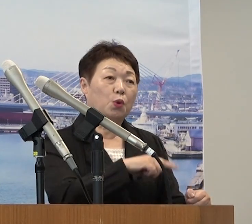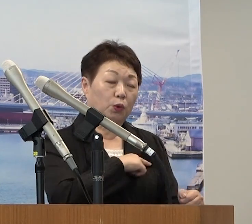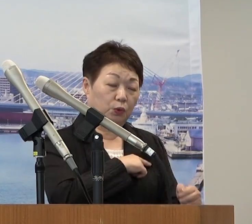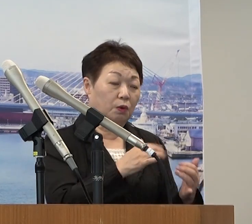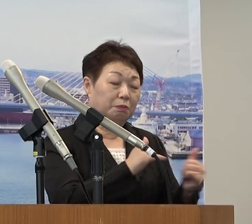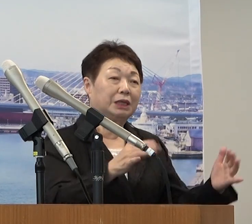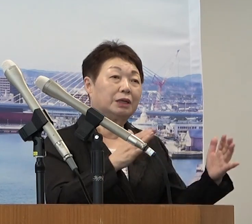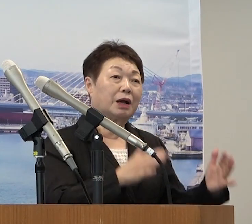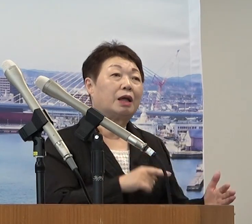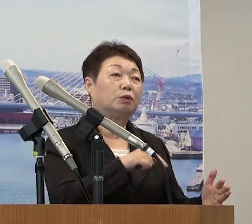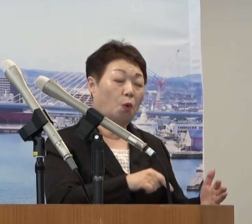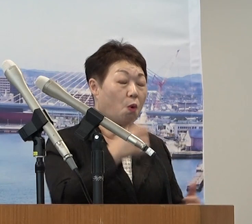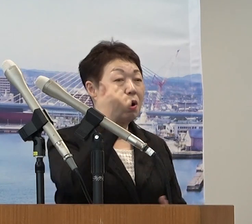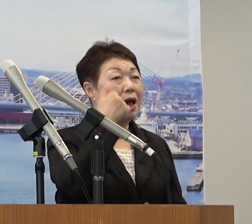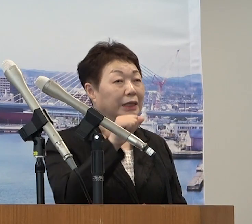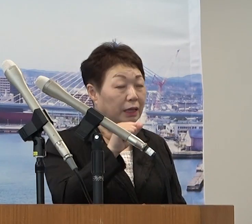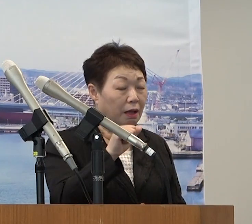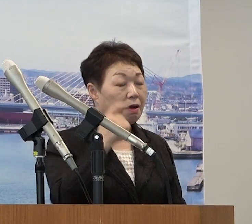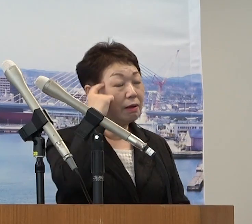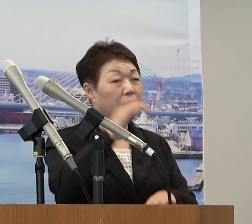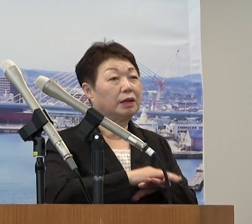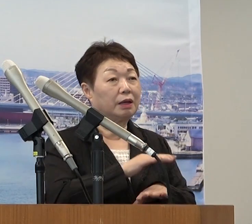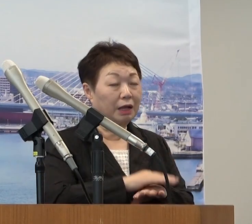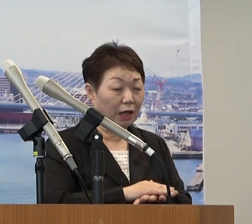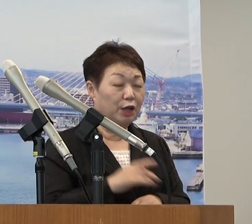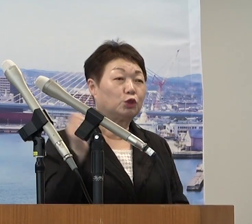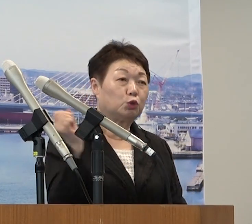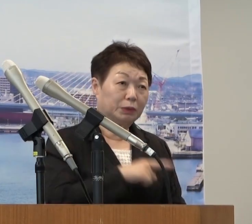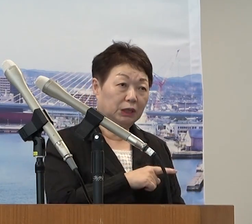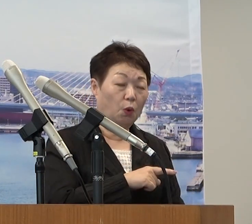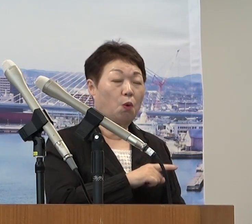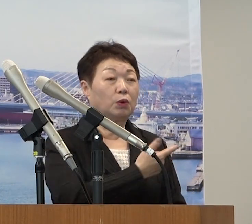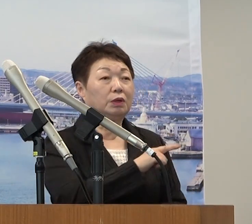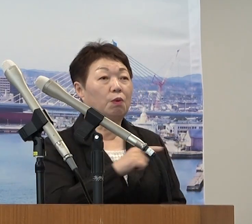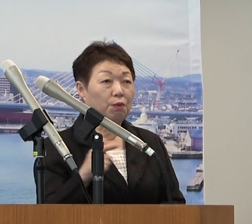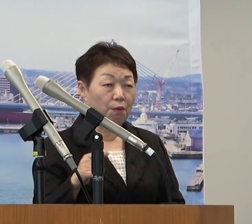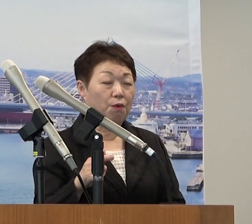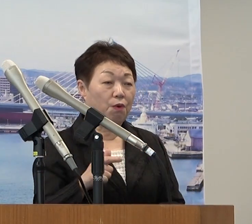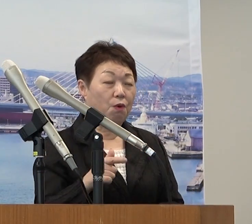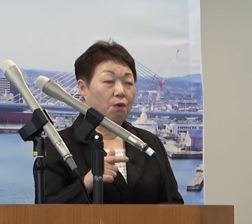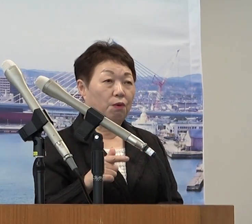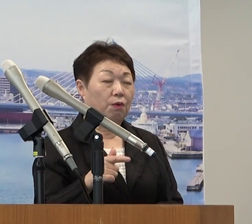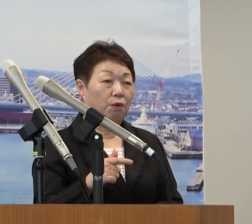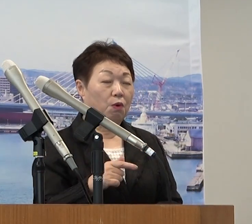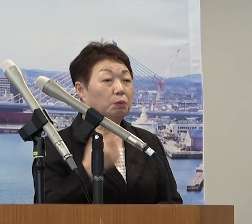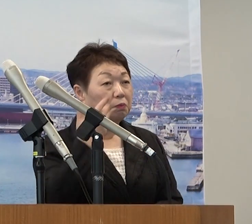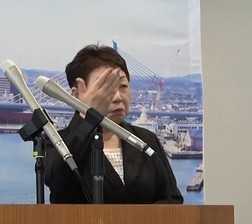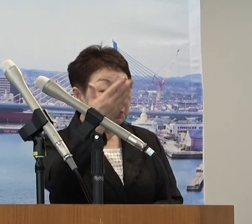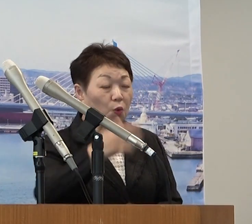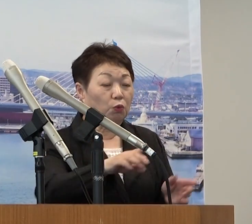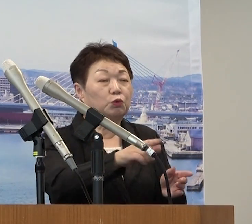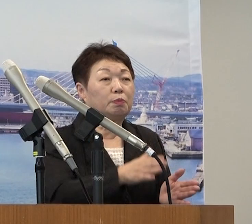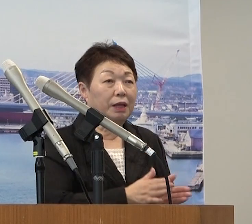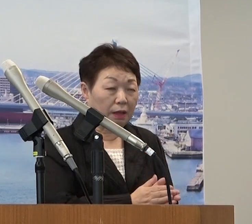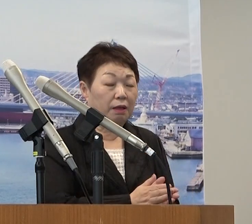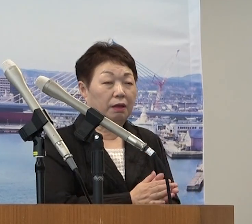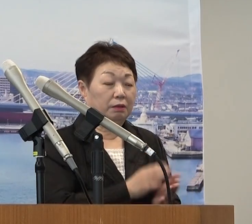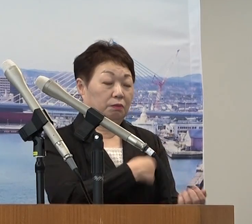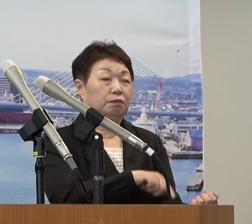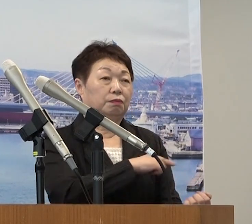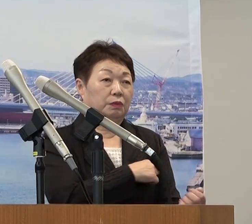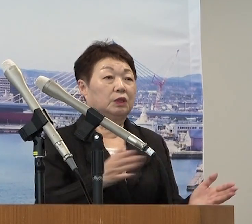事業者等のアイデアやノウハウ、スピード感などそれぞれの強みやリソースを結集